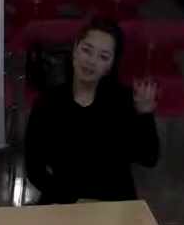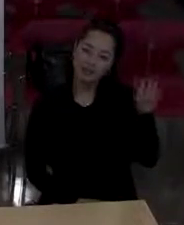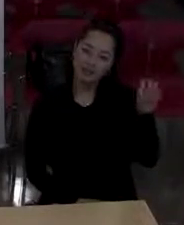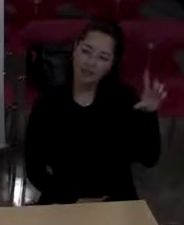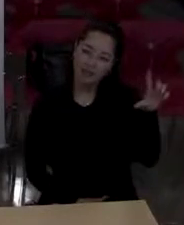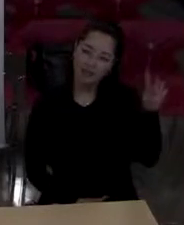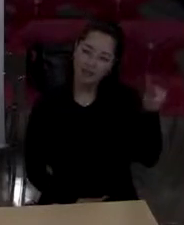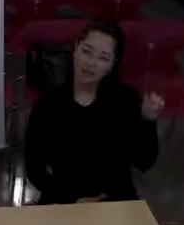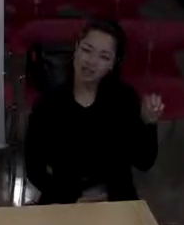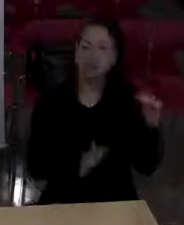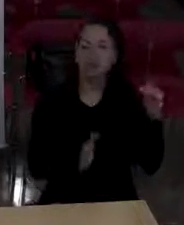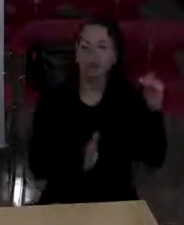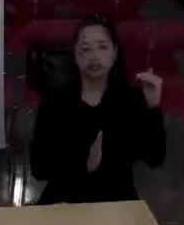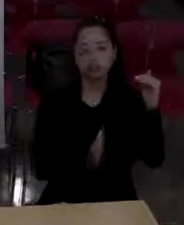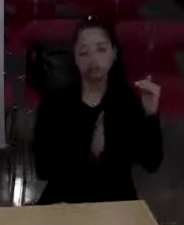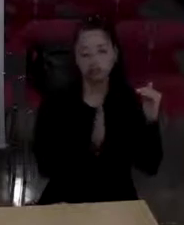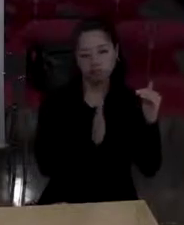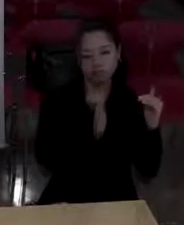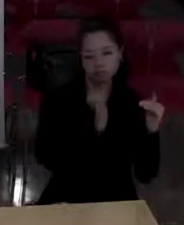Aquí, siguiente.